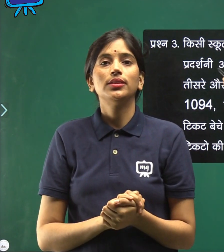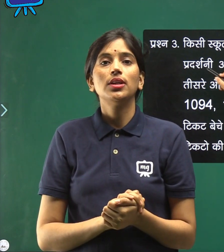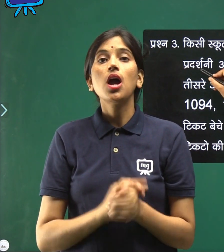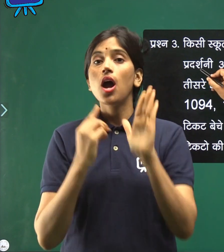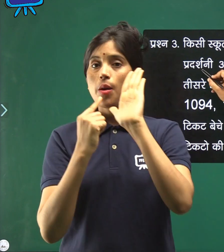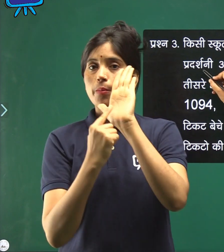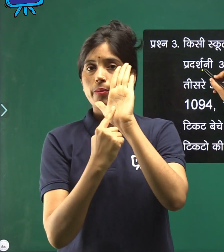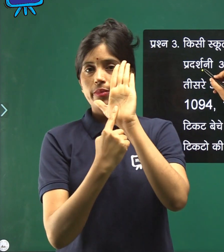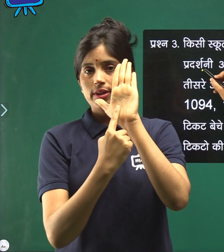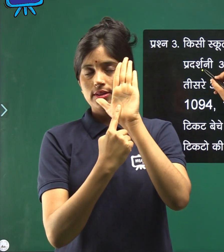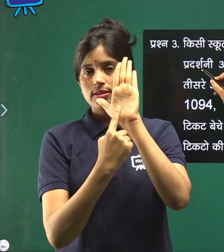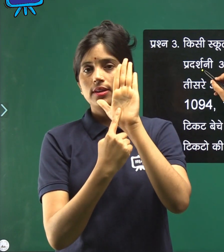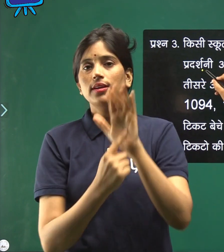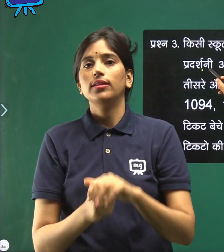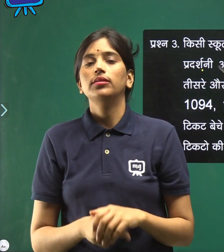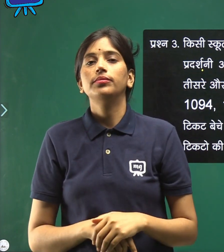प्रदर्शनी